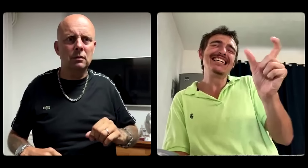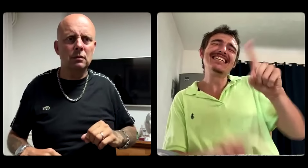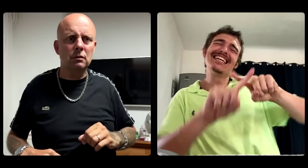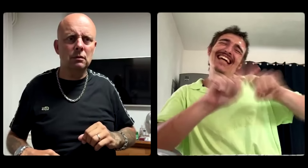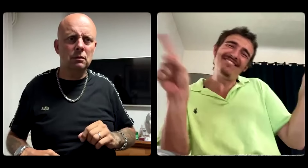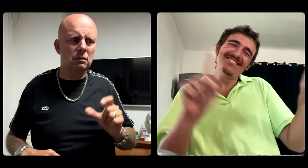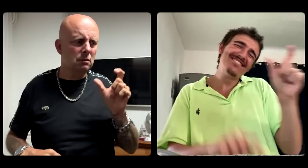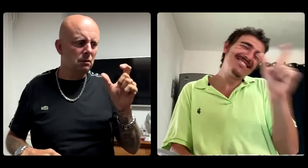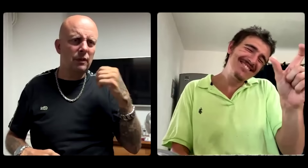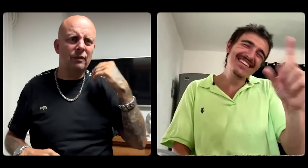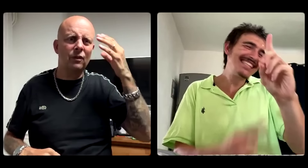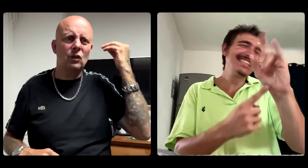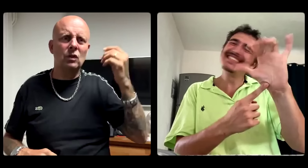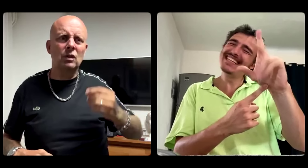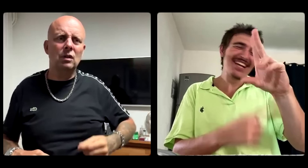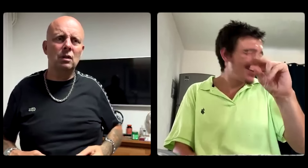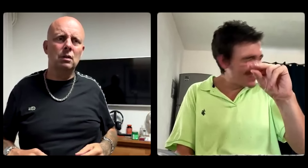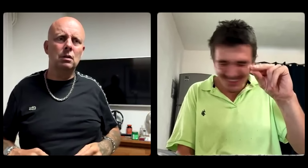Ik weet het